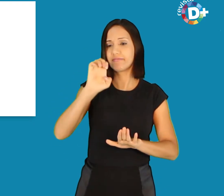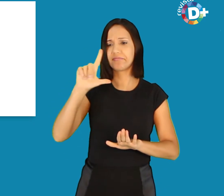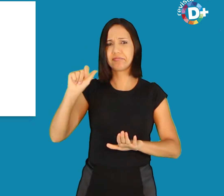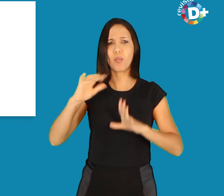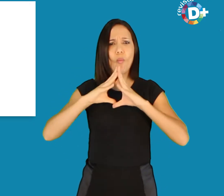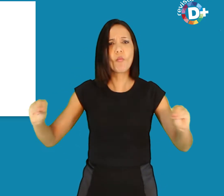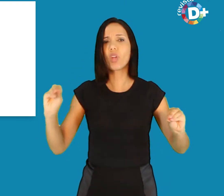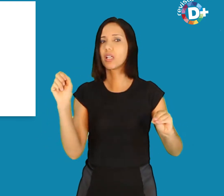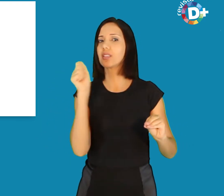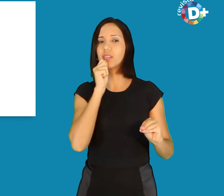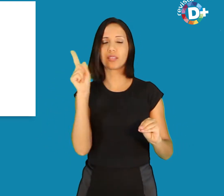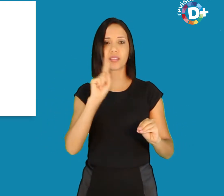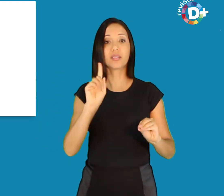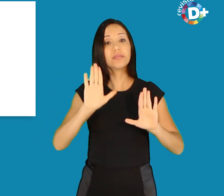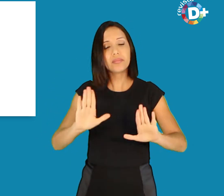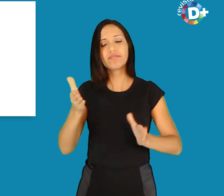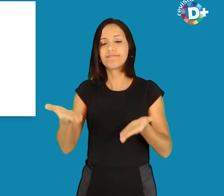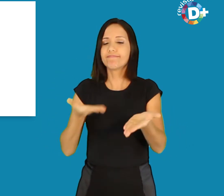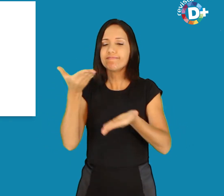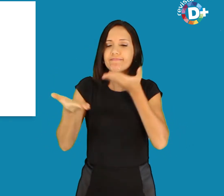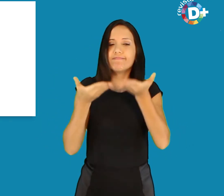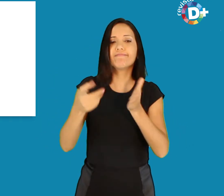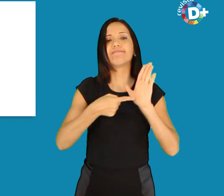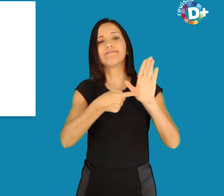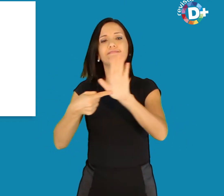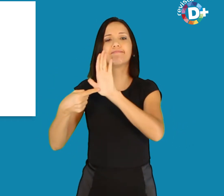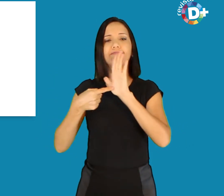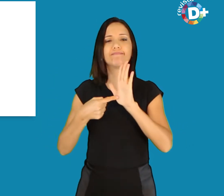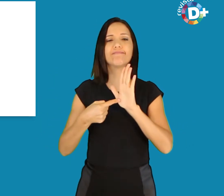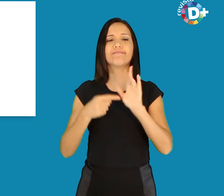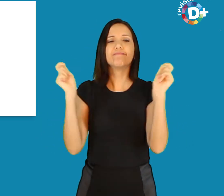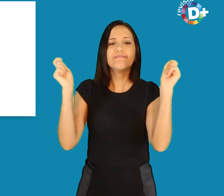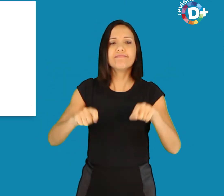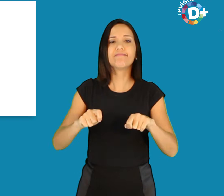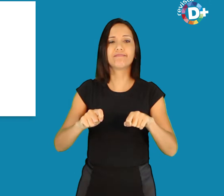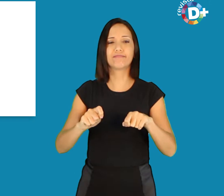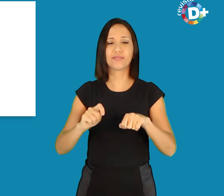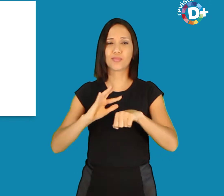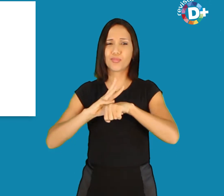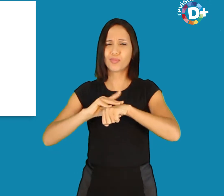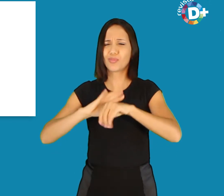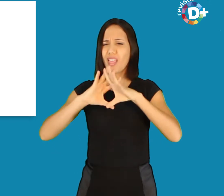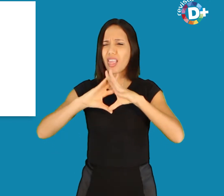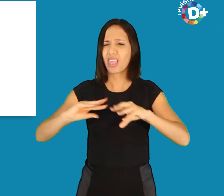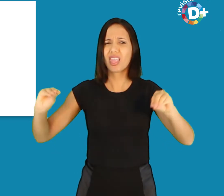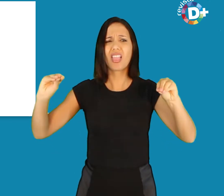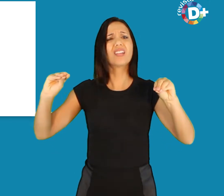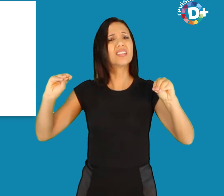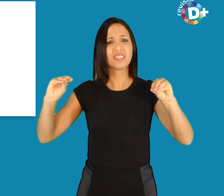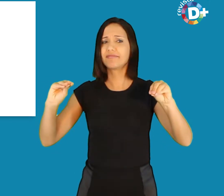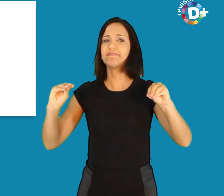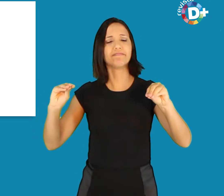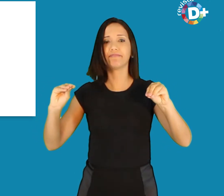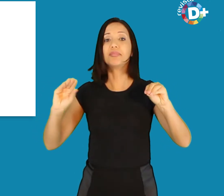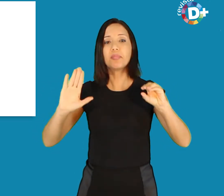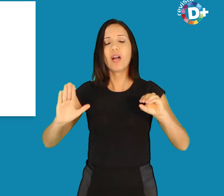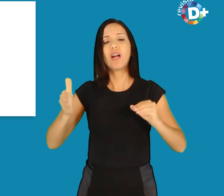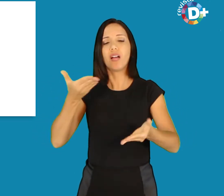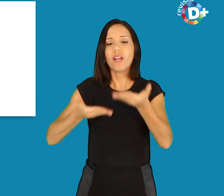a cada dia temos novidades sobre o assunto mas se você pensar em cura como a doença embora e não voltando isso